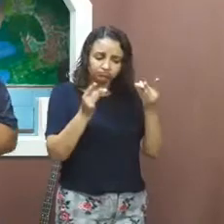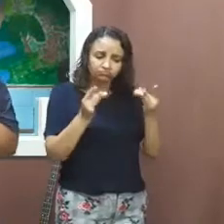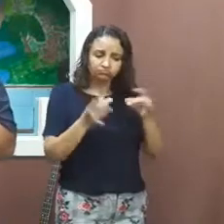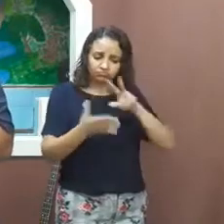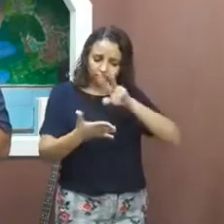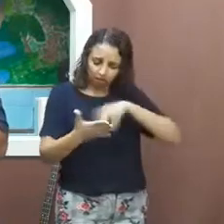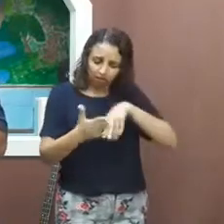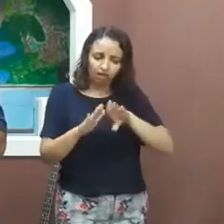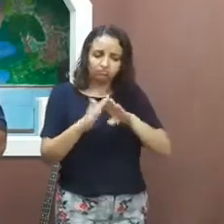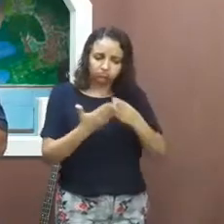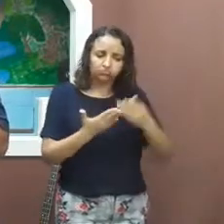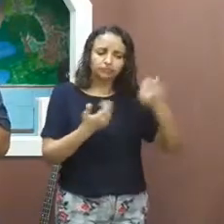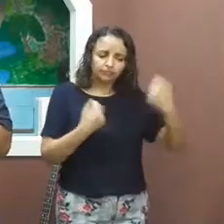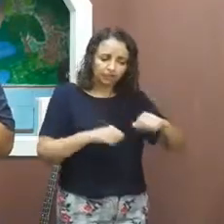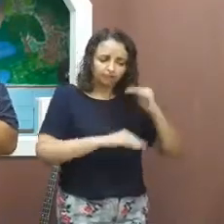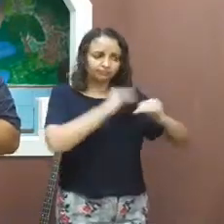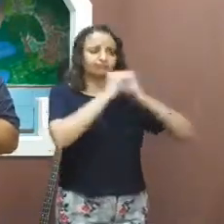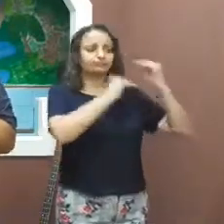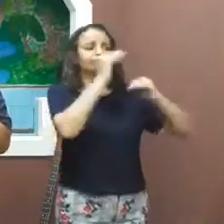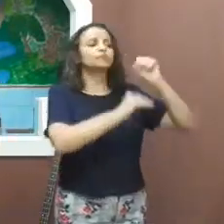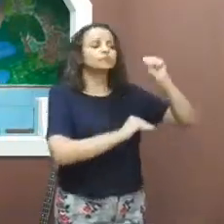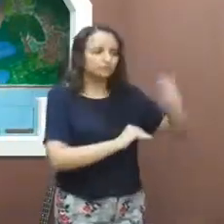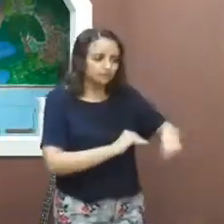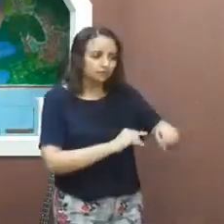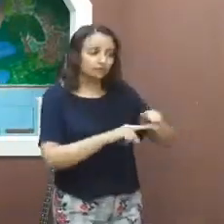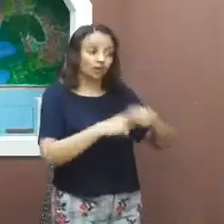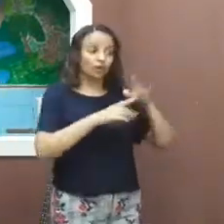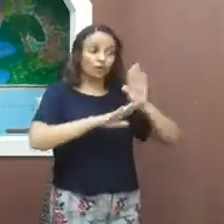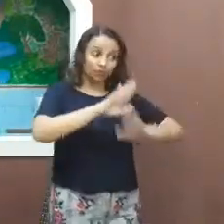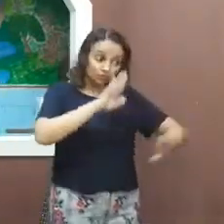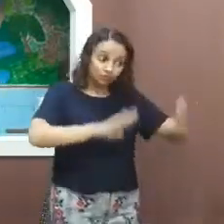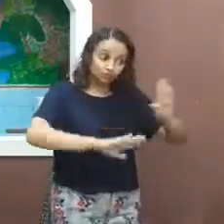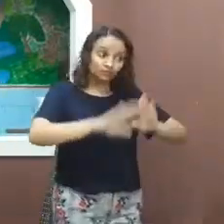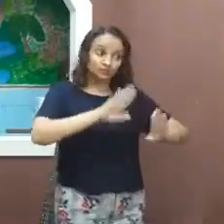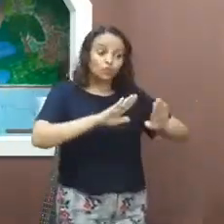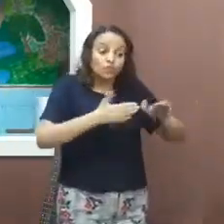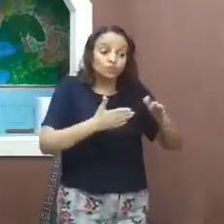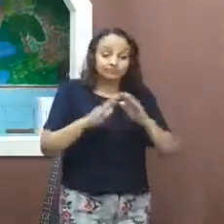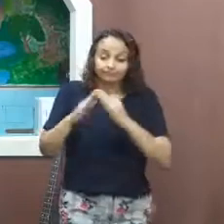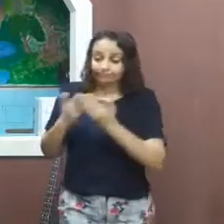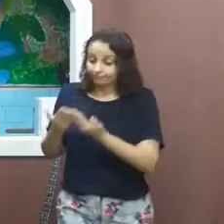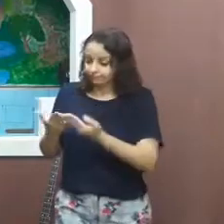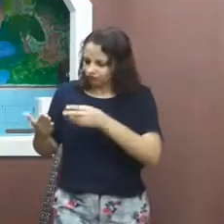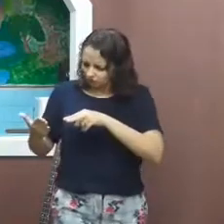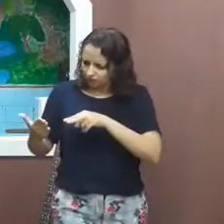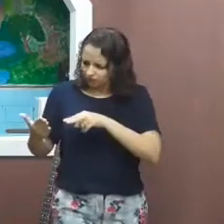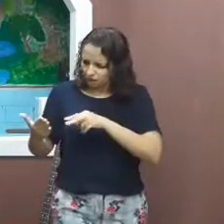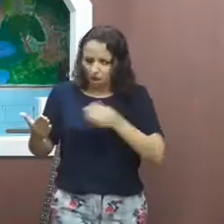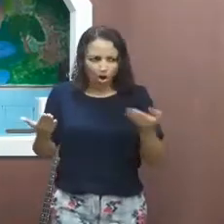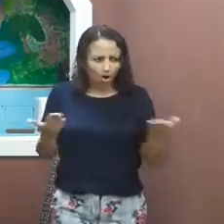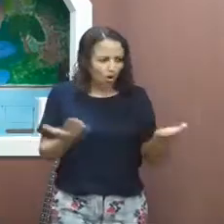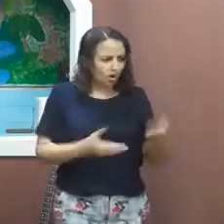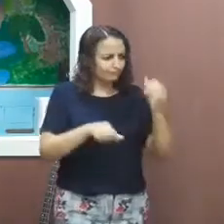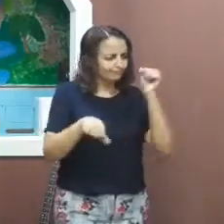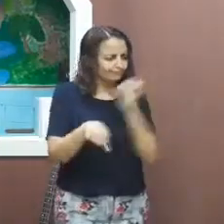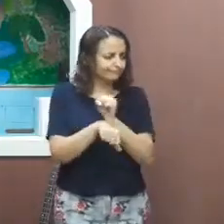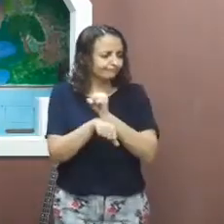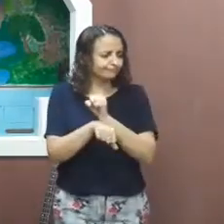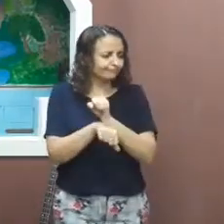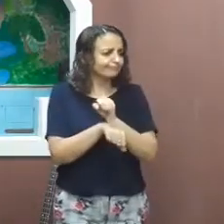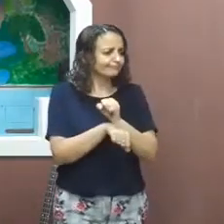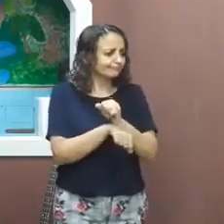outros livros e não deve melhorar de vida. Mas eu estou falando quando você abandona a palavra de Deus que você lia, quando você abandona o estudo da palavra